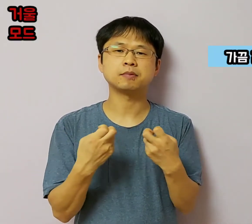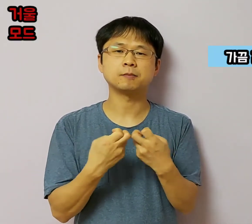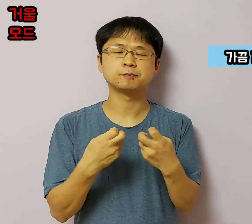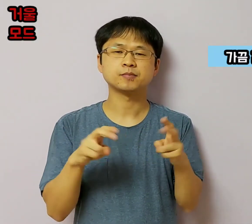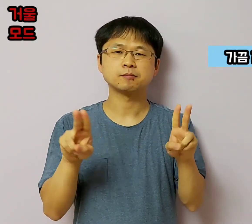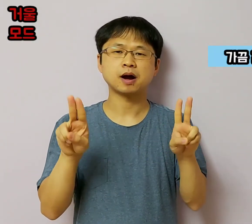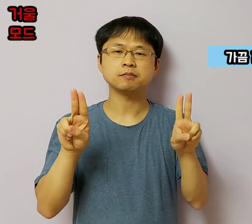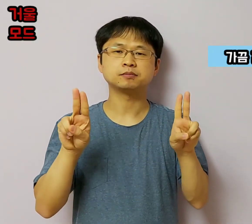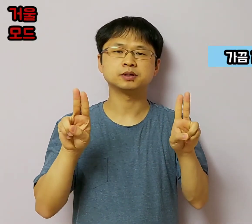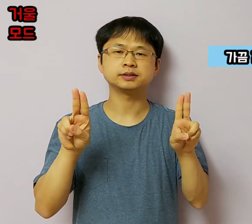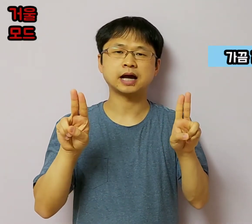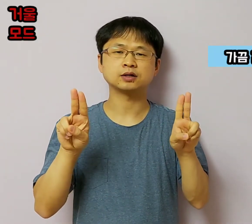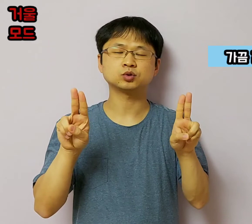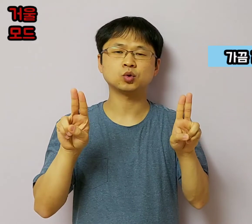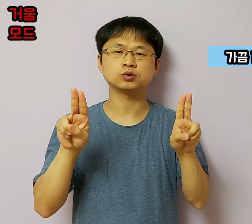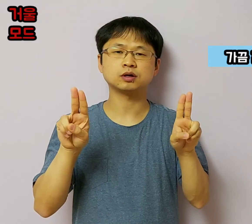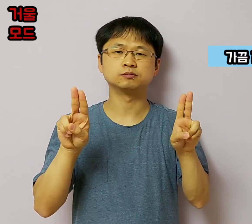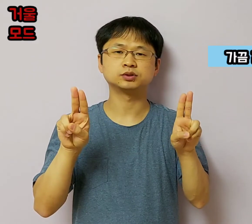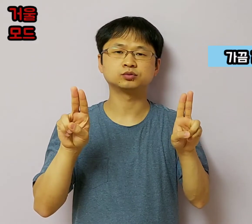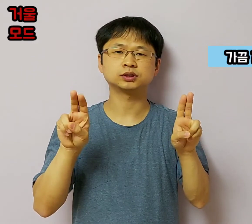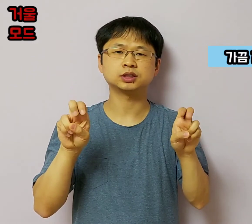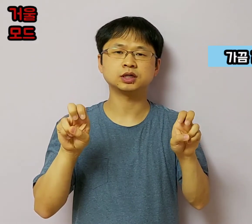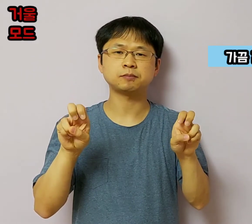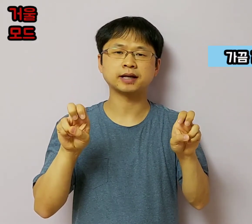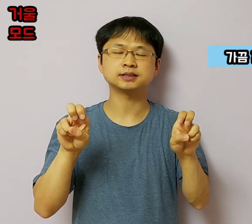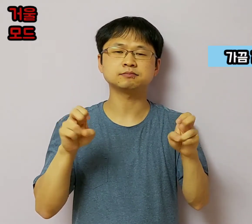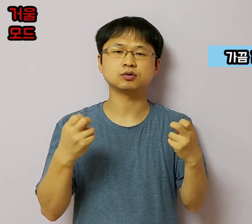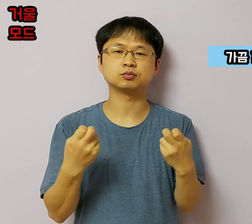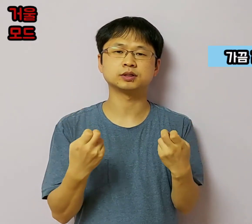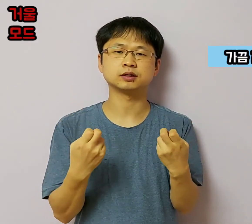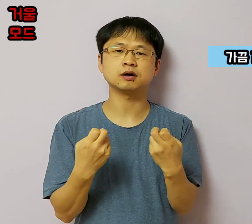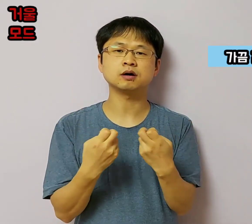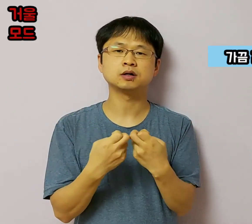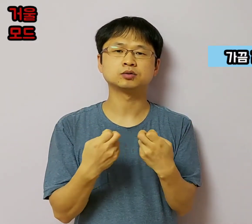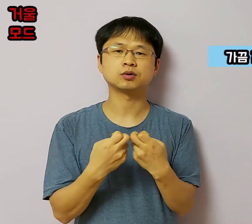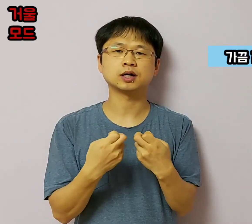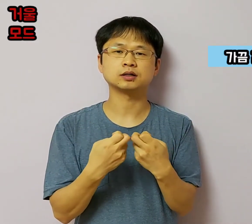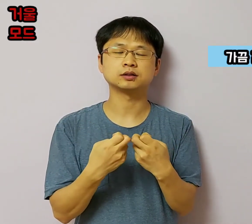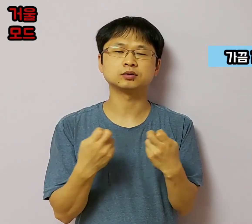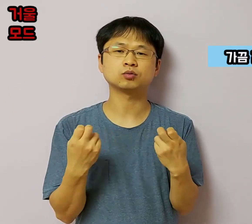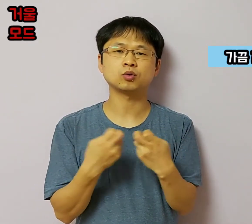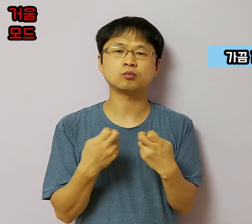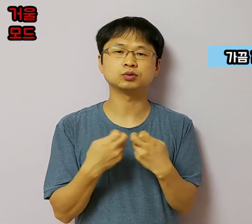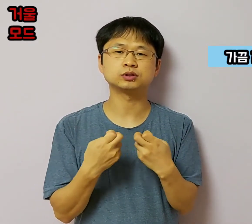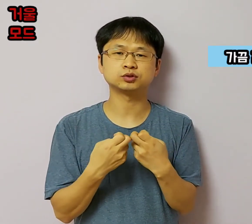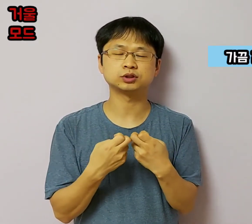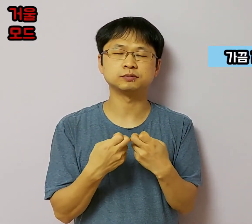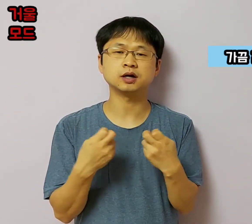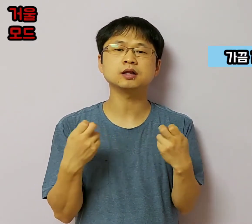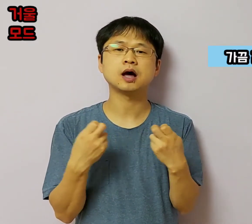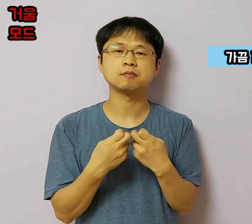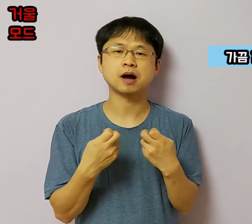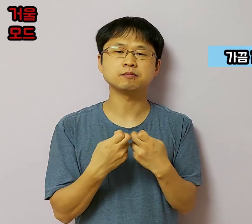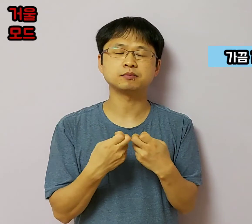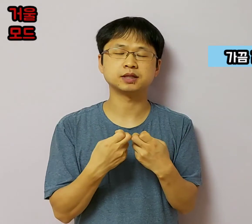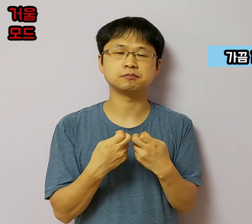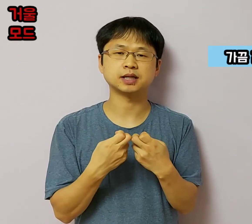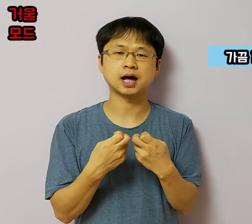방법. 방법은 양손 검지중지를 반쯤만 구부려서 손가락 끝을 톡톡 부딪혀 주시면 방법이